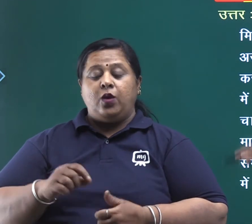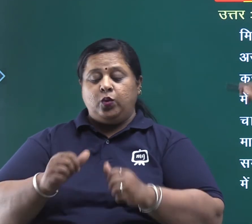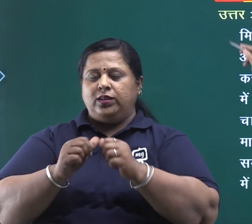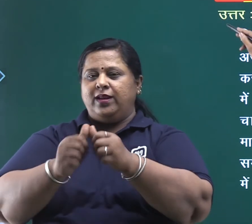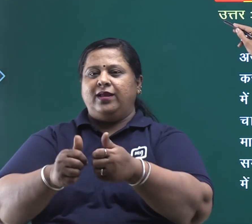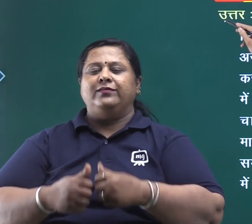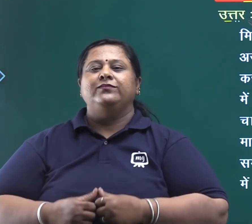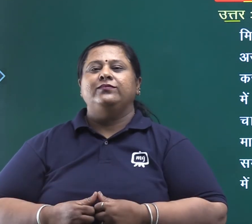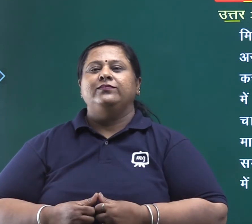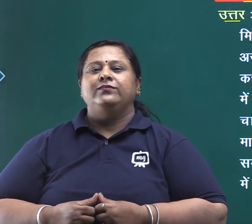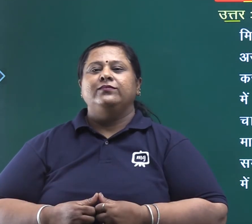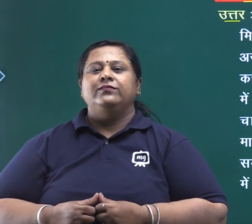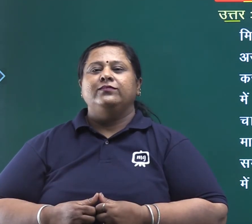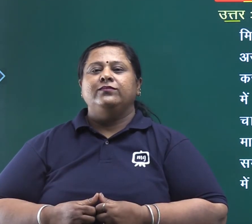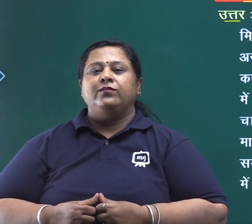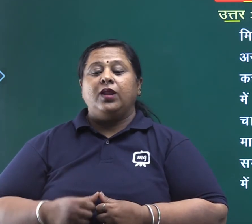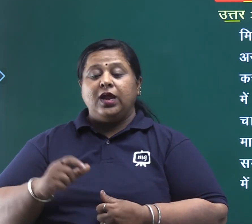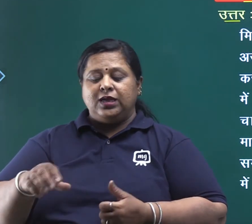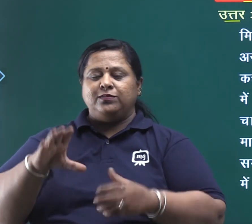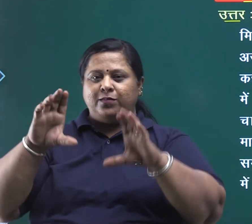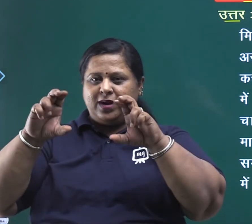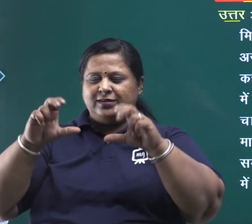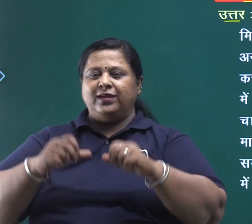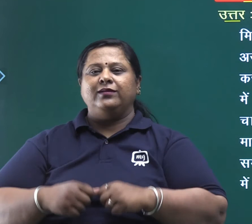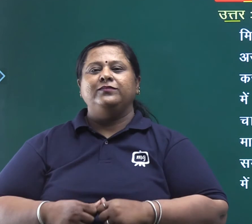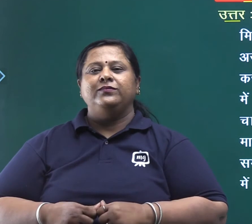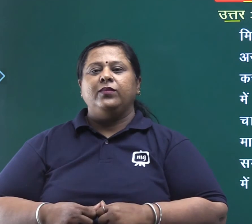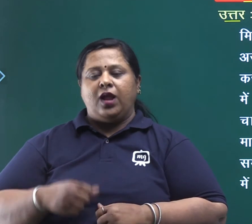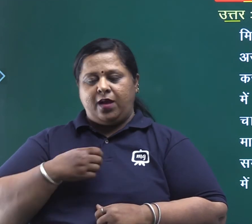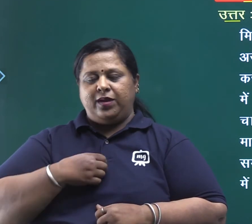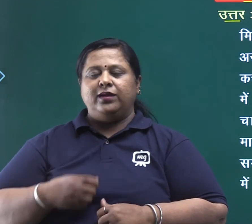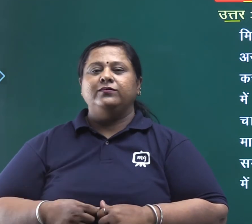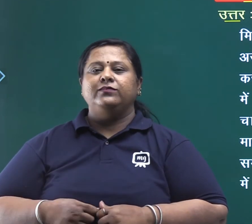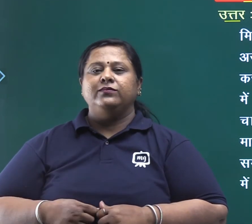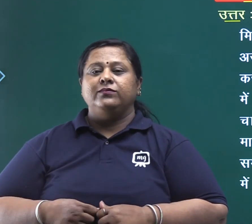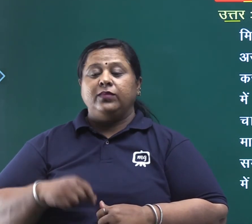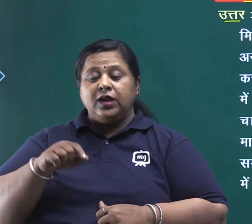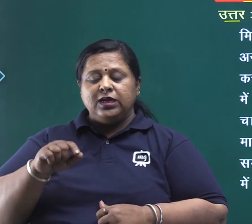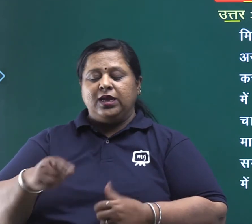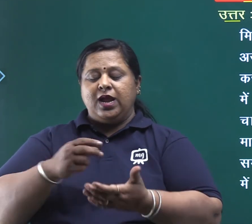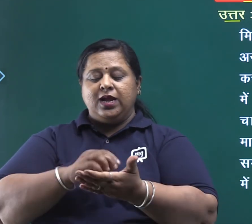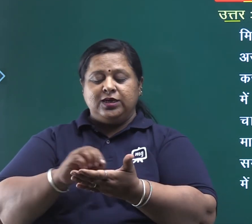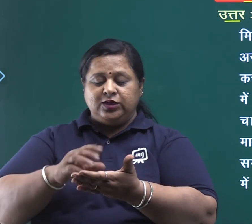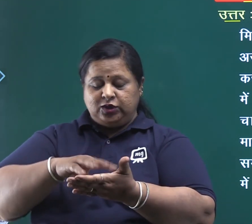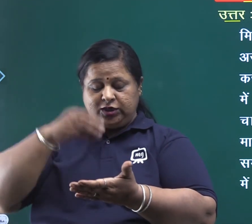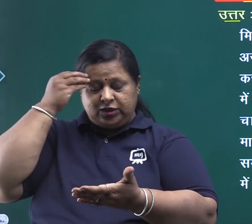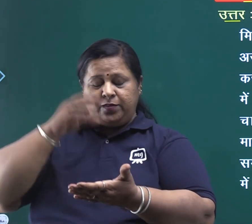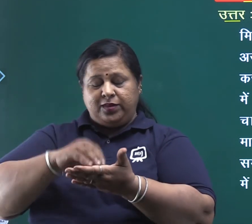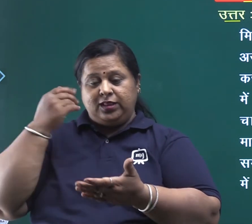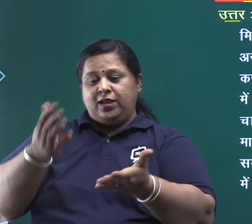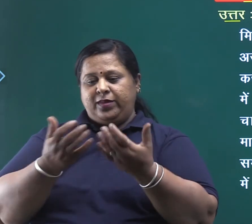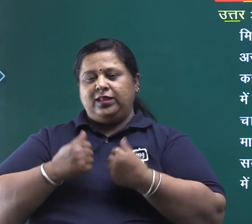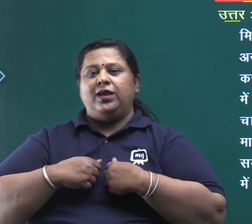उत्तर है इस पाठ से हमें यह शिक्षा मिलती है कि